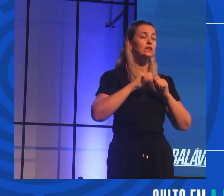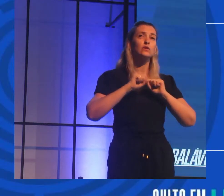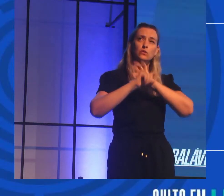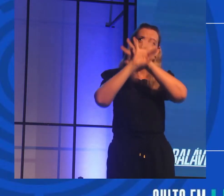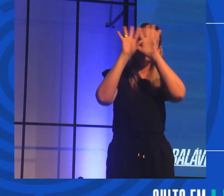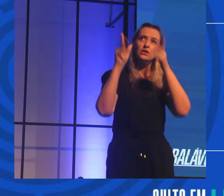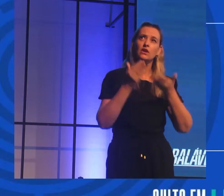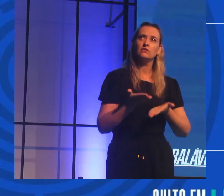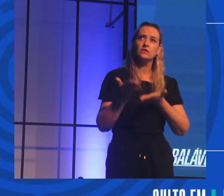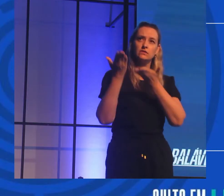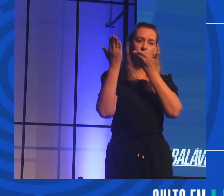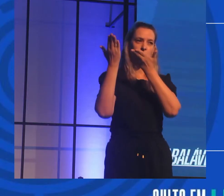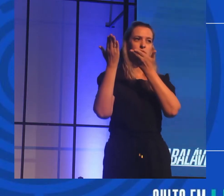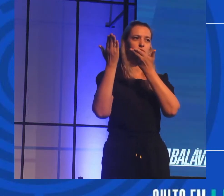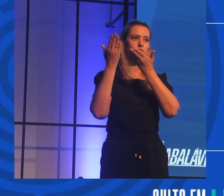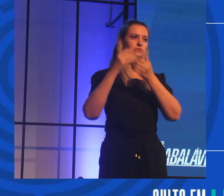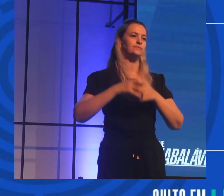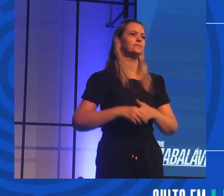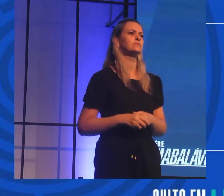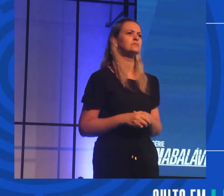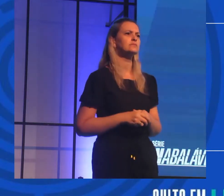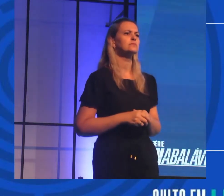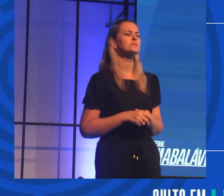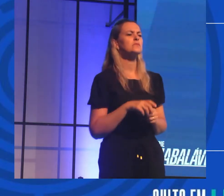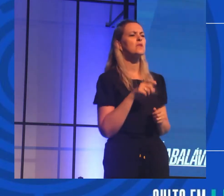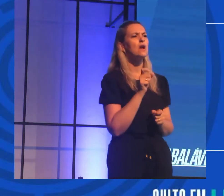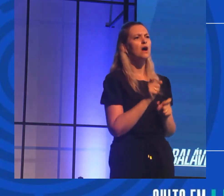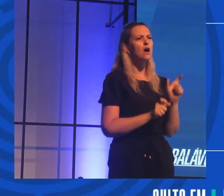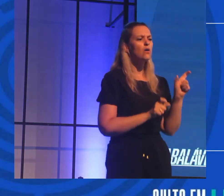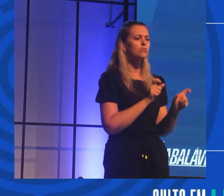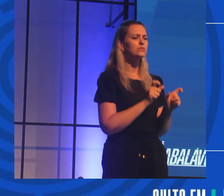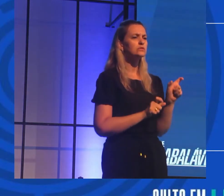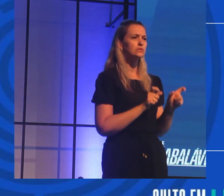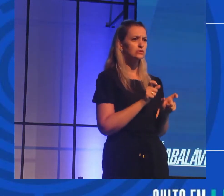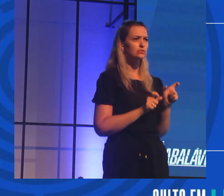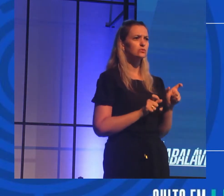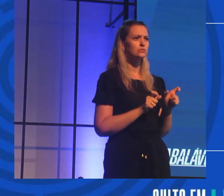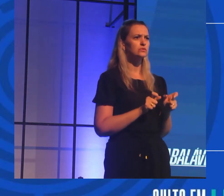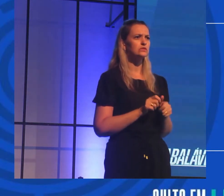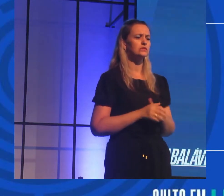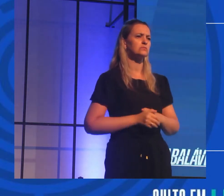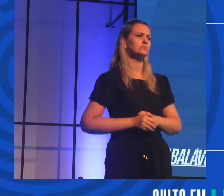Deus. Algumas pessoas eu me deparo ao longo da caminhada que dizem: